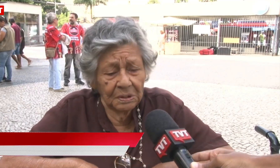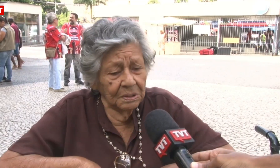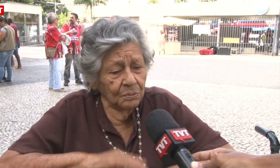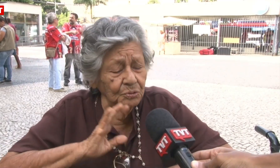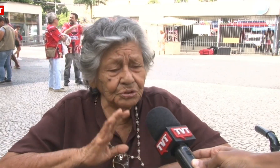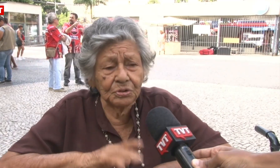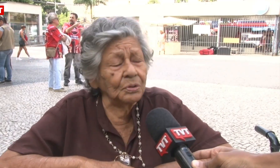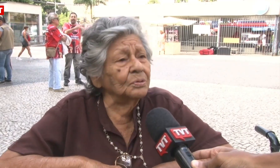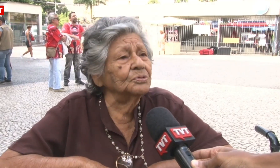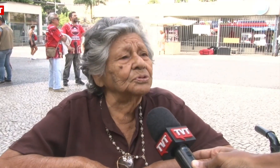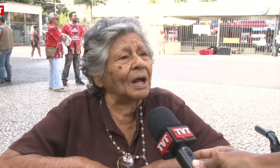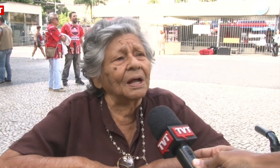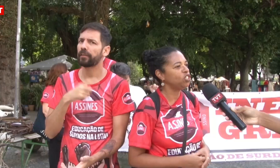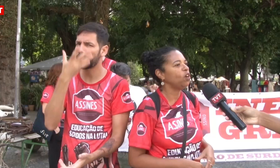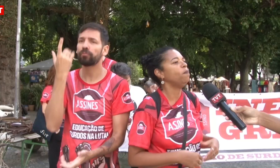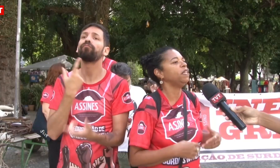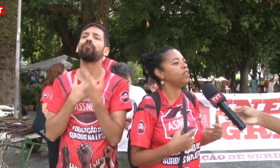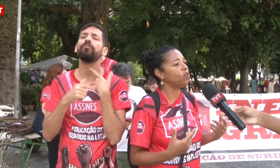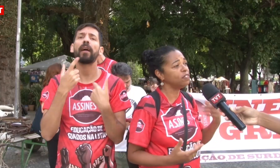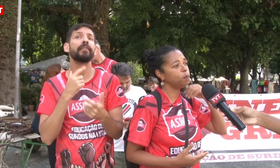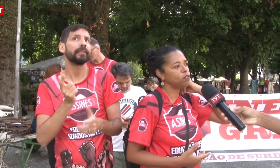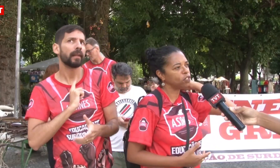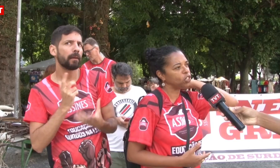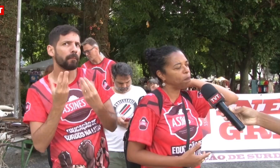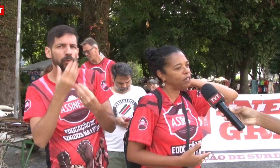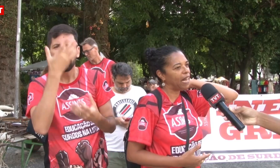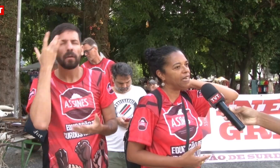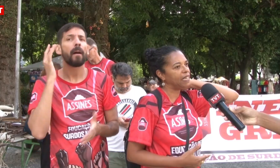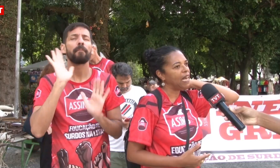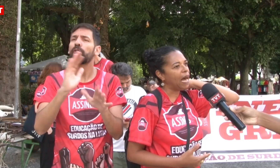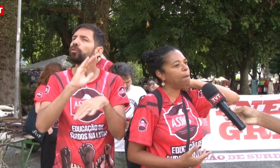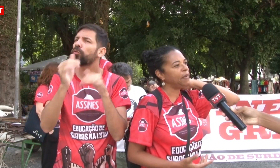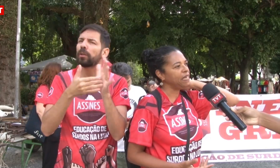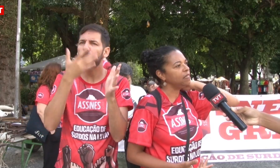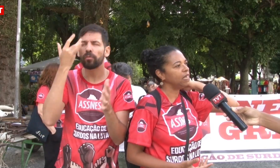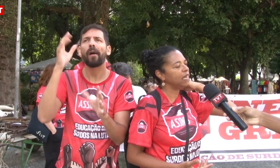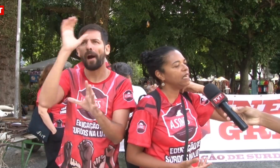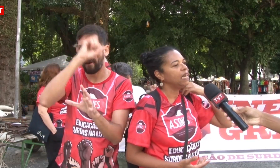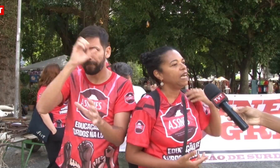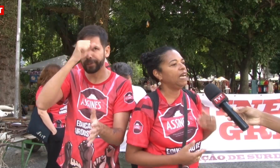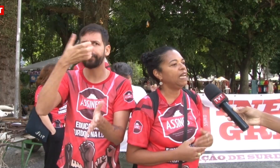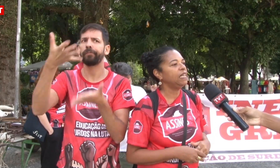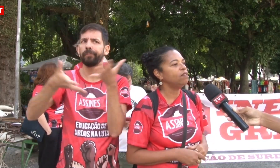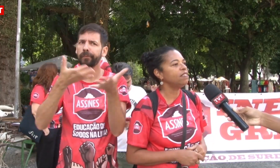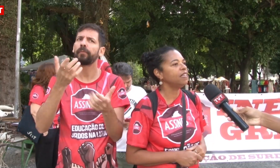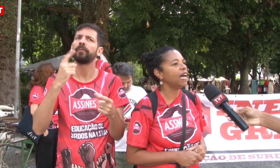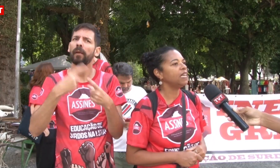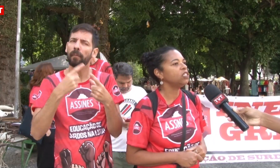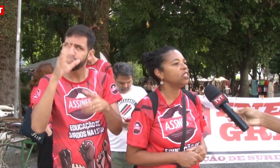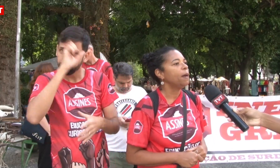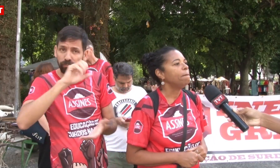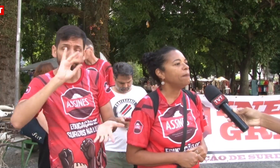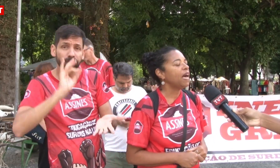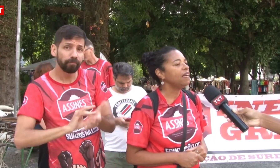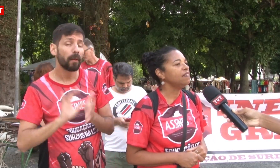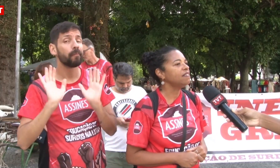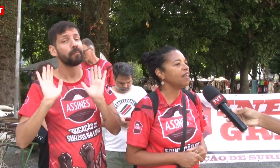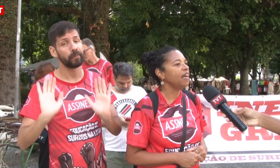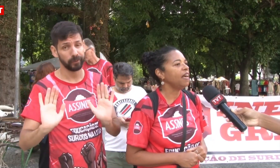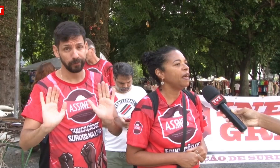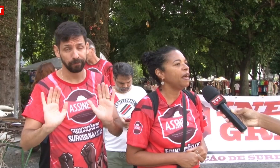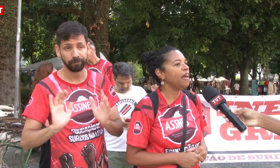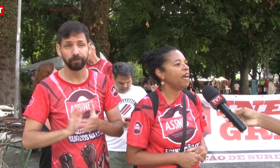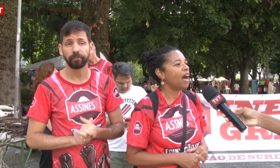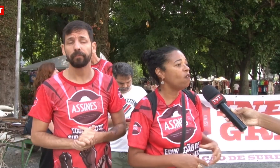professor. Custe o que custar. A gente recomenda que todas as pessoas que puderem aprendam, né, língua de sinais,